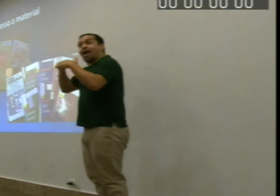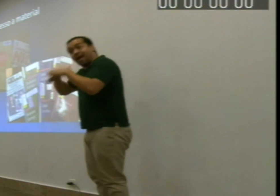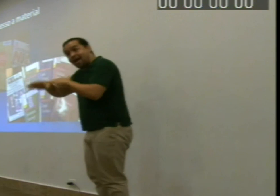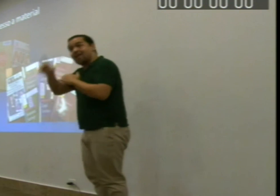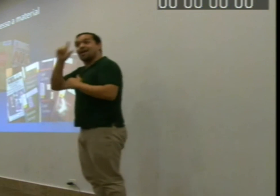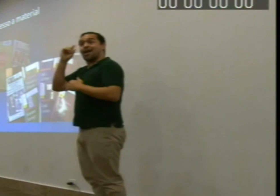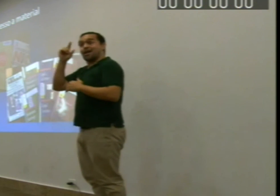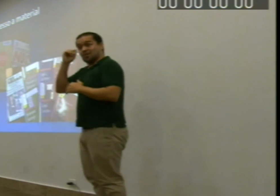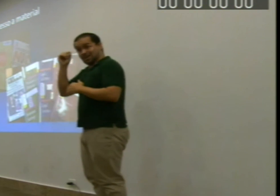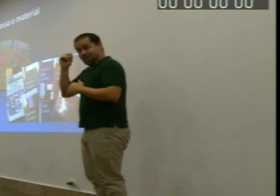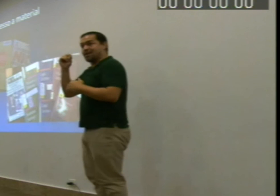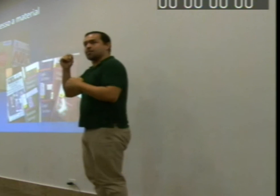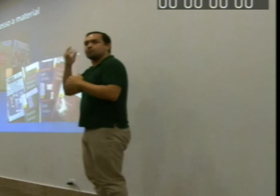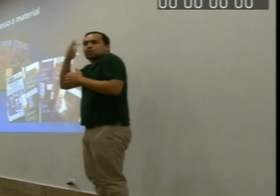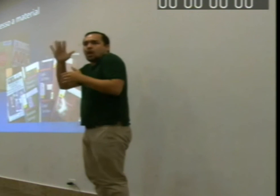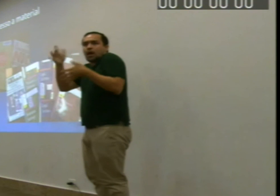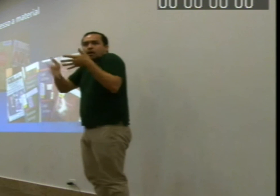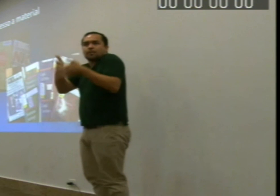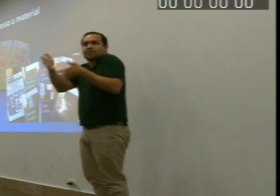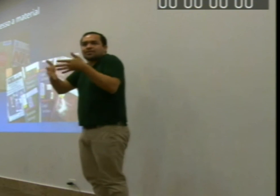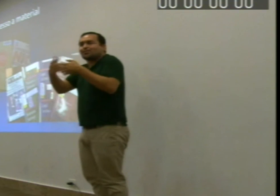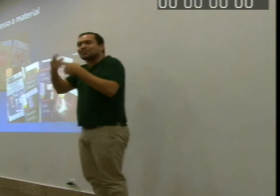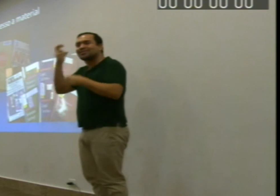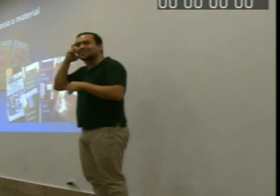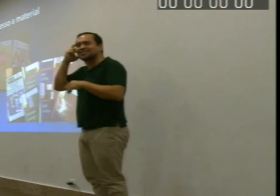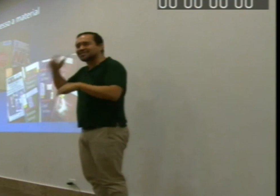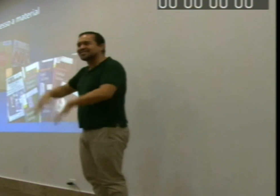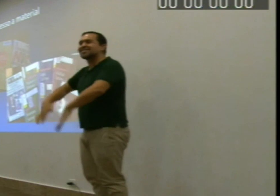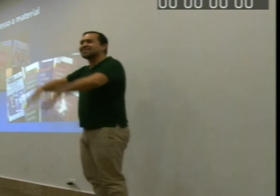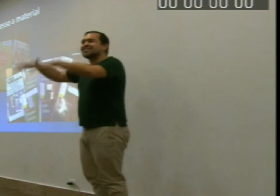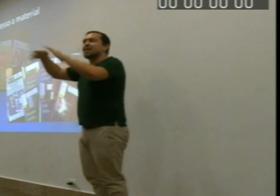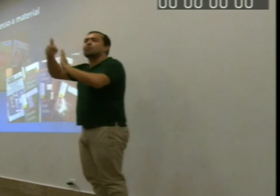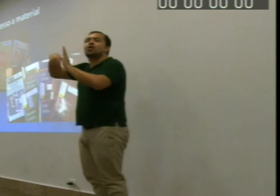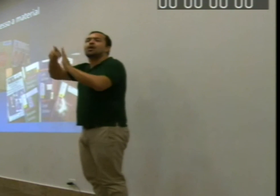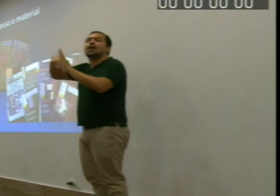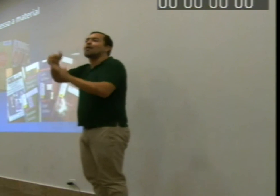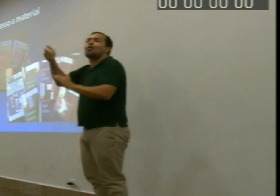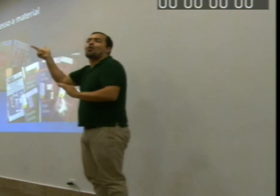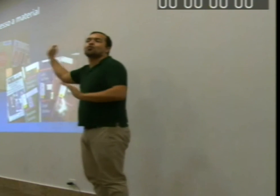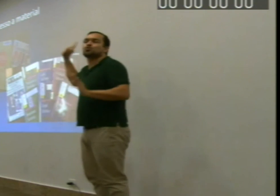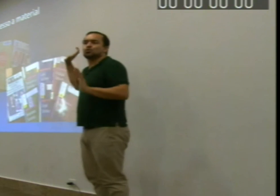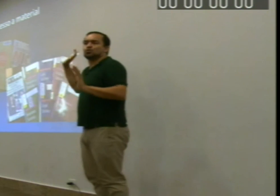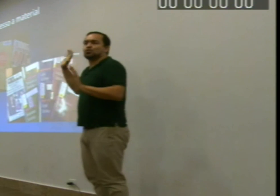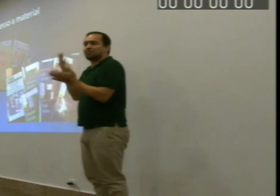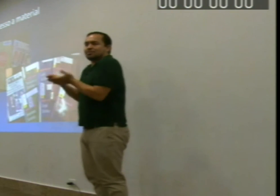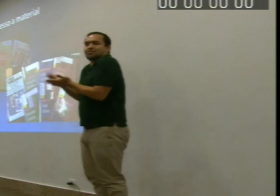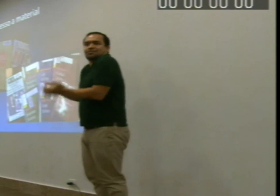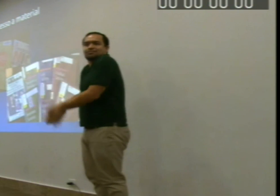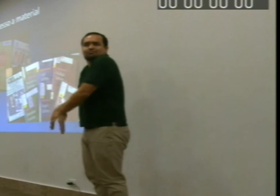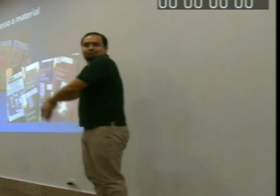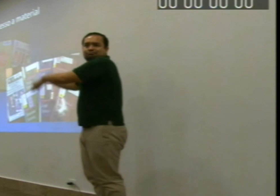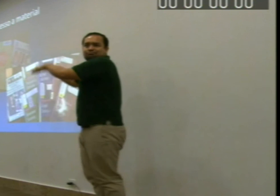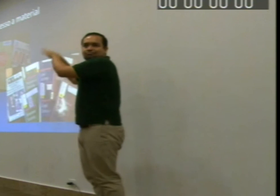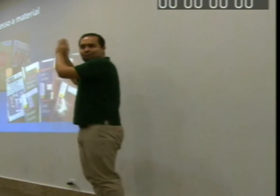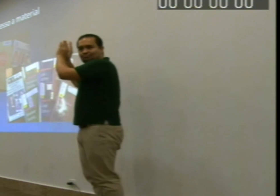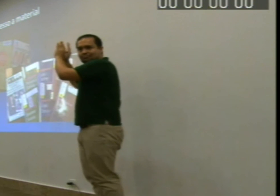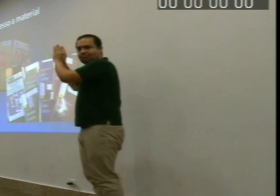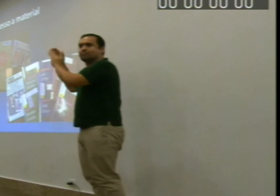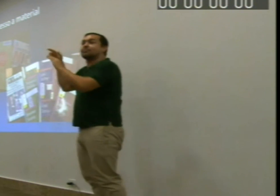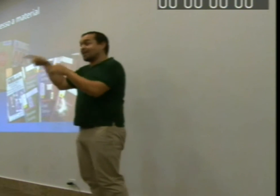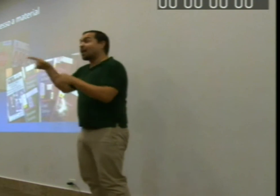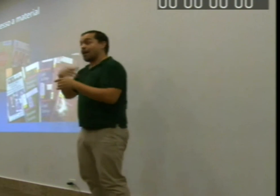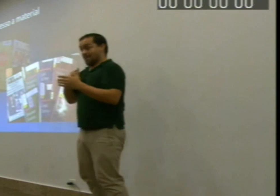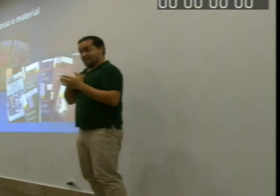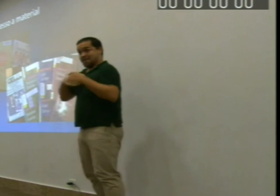implantado que era entrou na glaud mas que não sabe libras porque ele é implantado desde que nasceu que era regra de